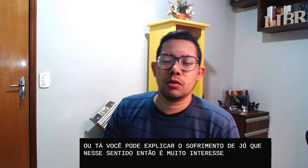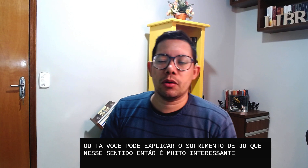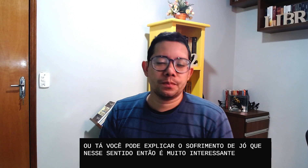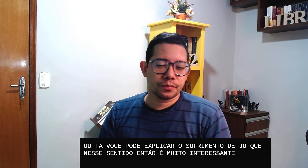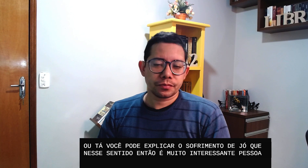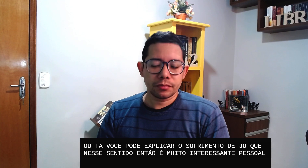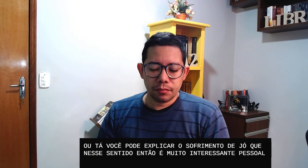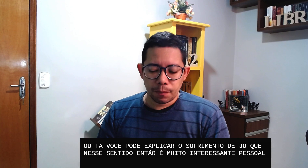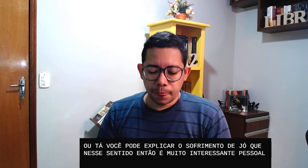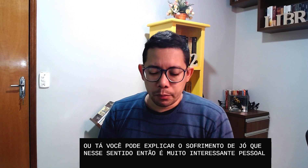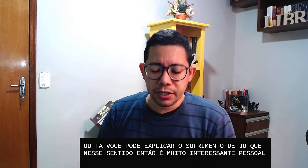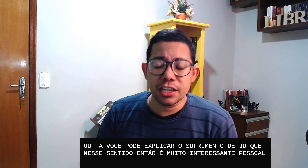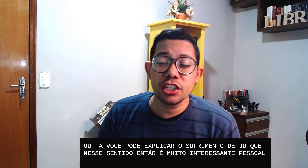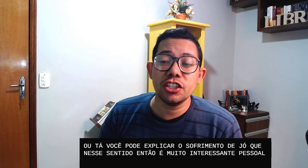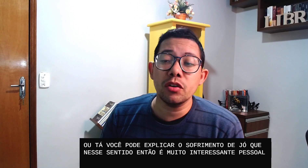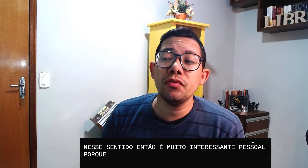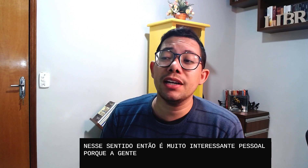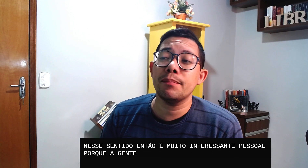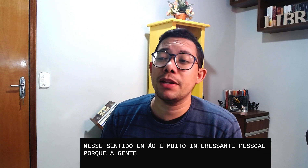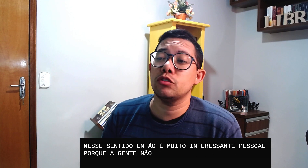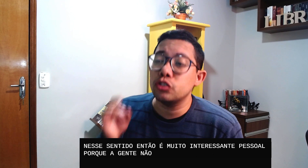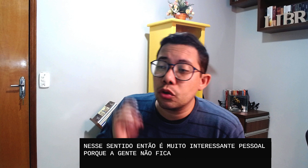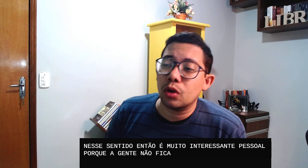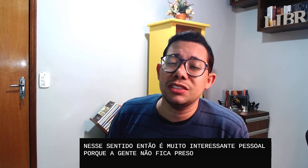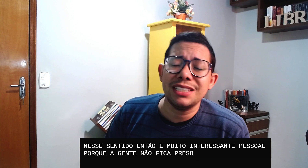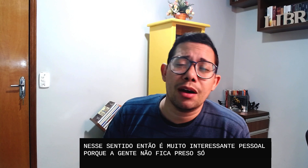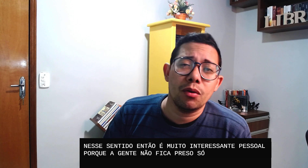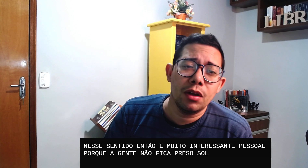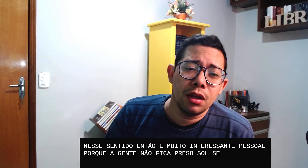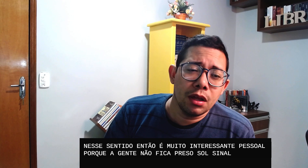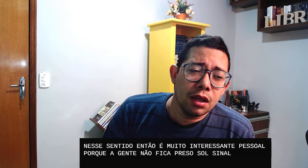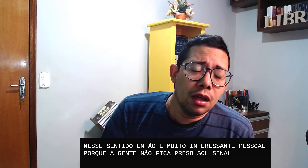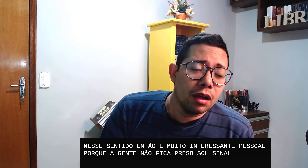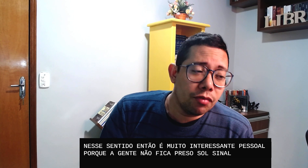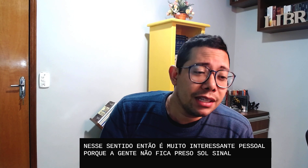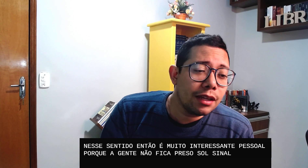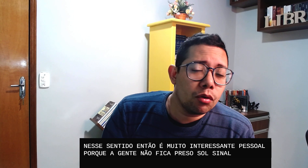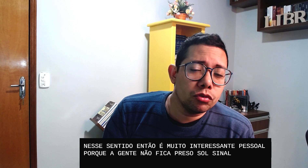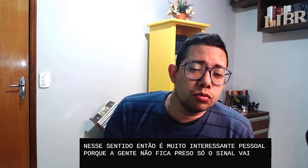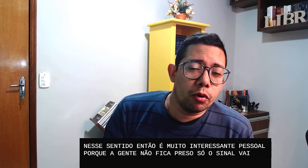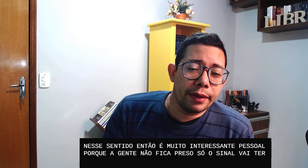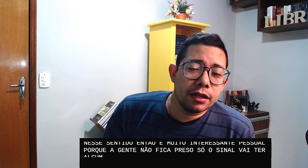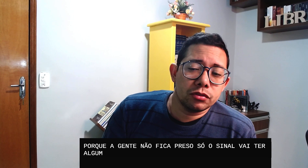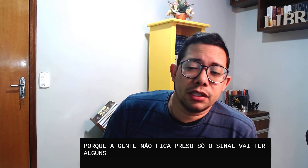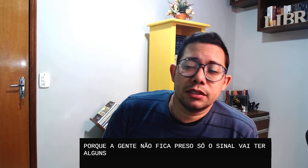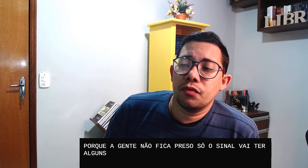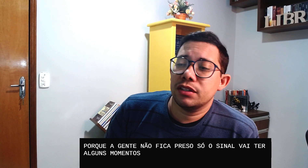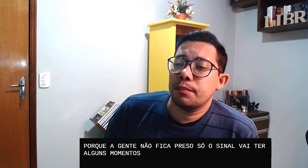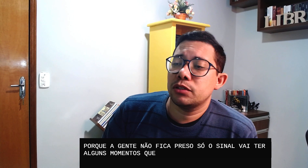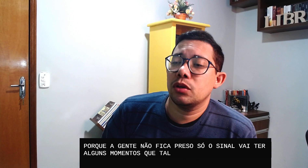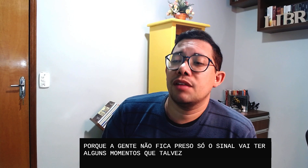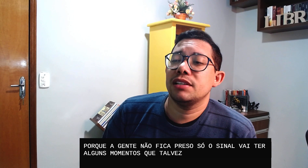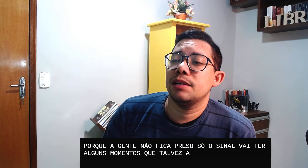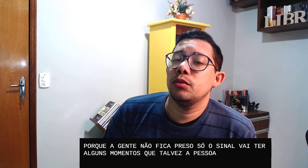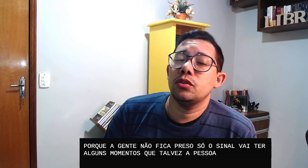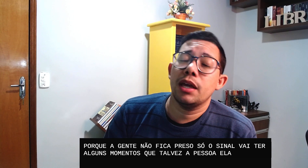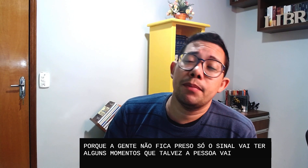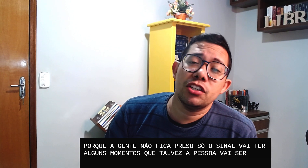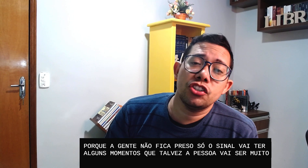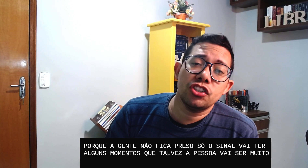pessoal, porque a gente não fica preso só ao sinal. Vai ter alguns momentos que talvez a pessoa ela vai ser muito repetitiva